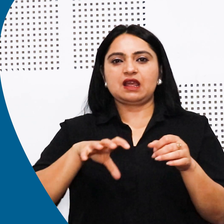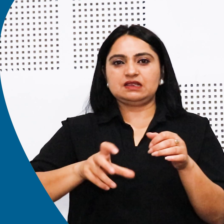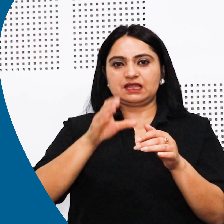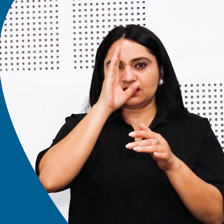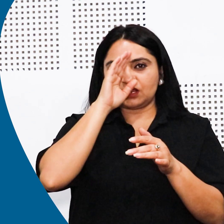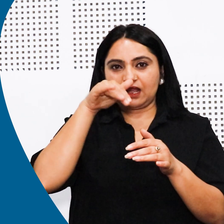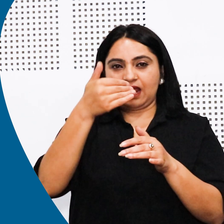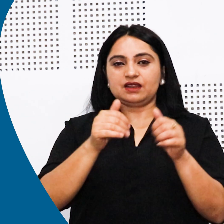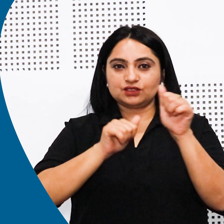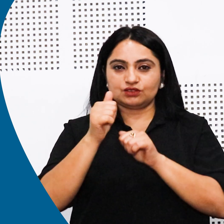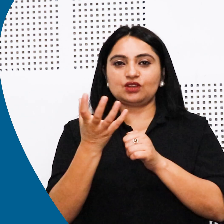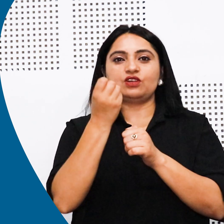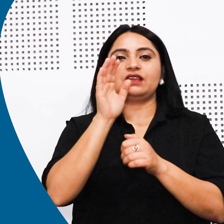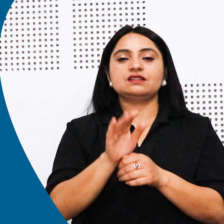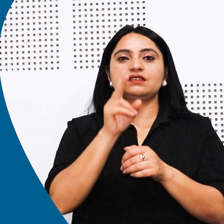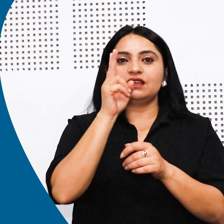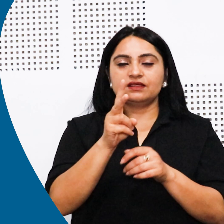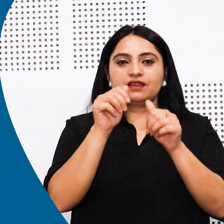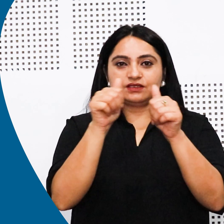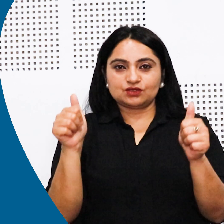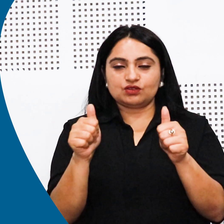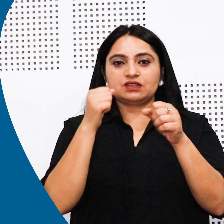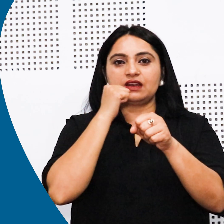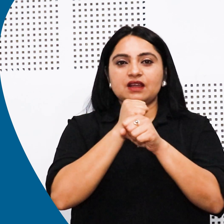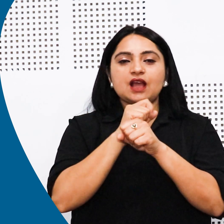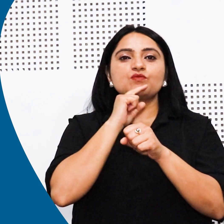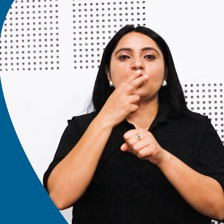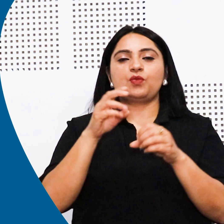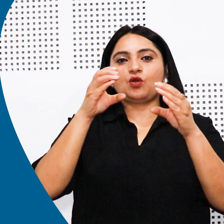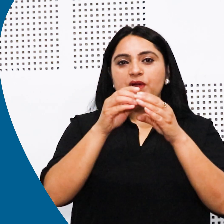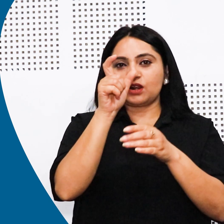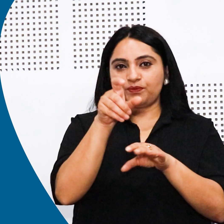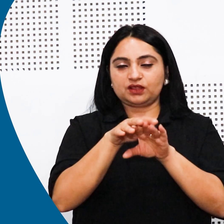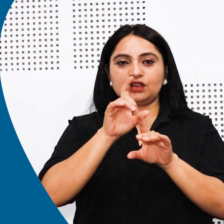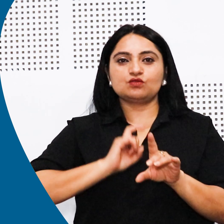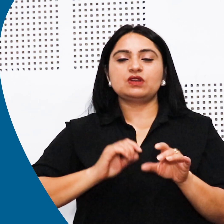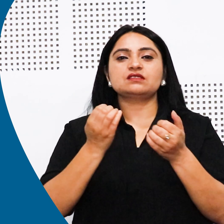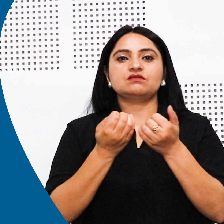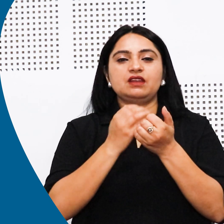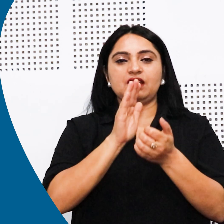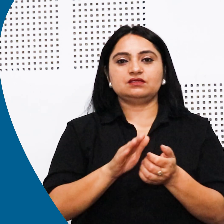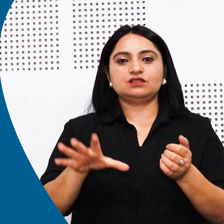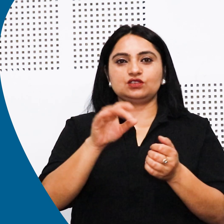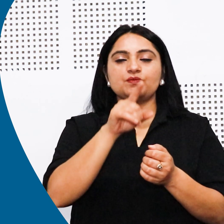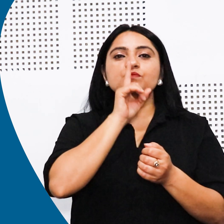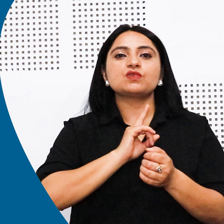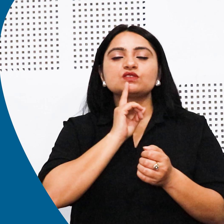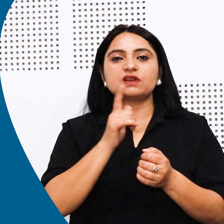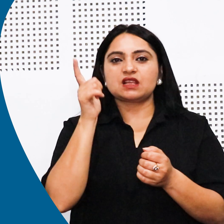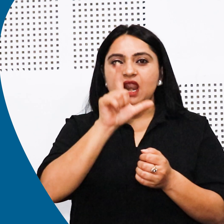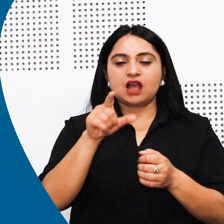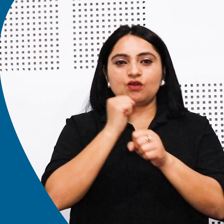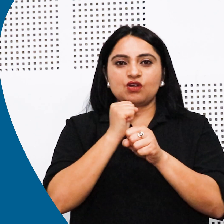स्थानीय सरकारलाई जति अधिकार छ त्यस अनुसारको काम नभएको पालिकावासीले गुनासो गरिरहँदा हरेक वर्ष लाखौंको